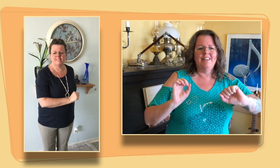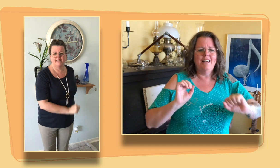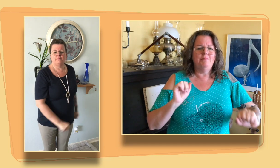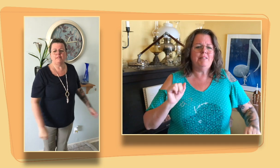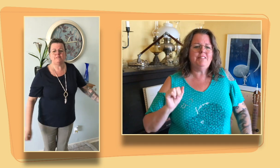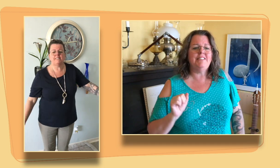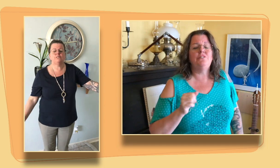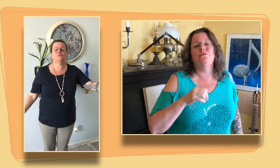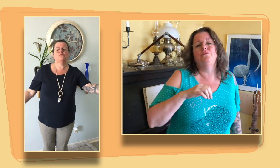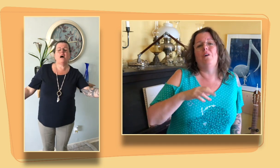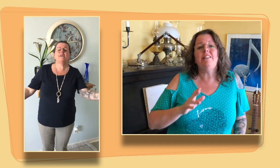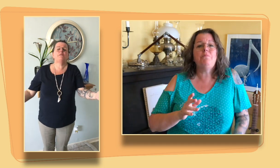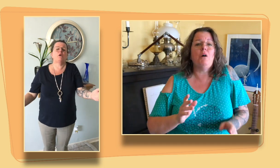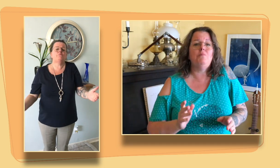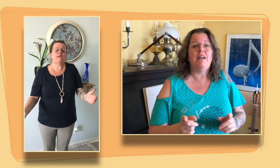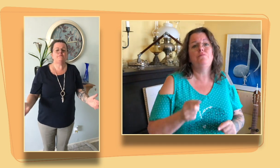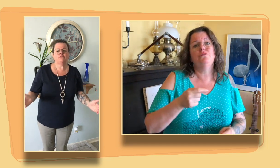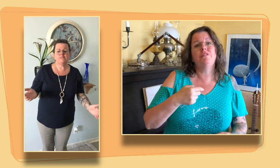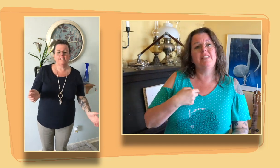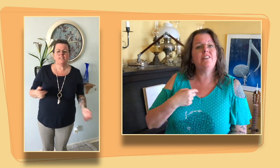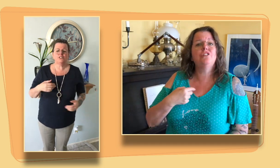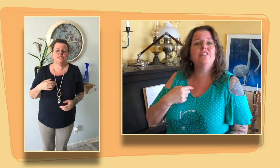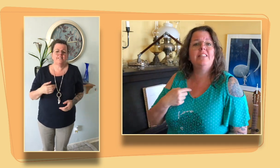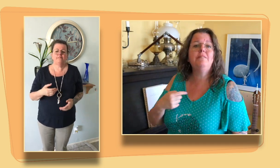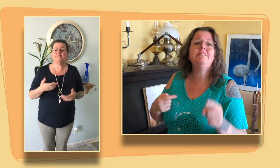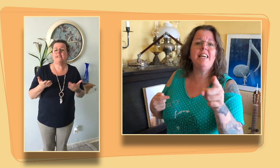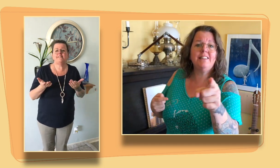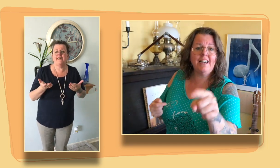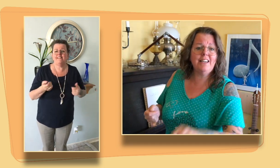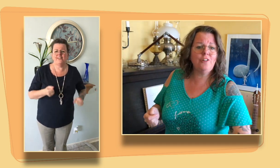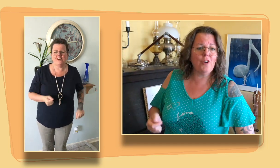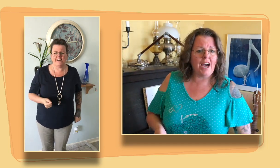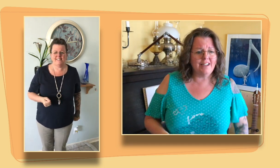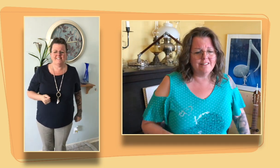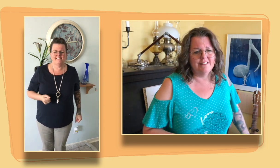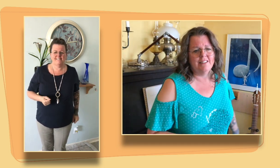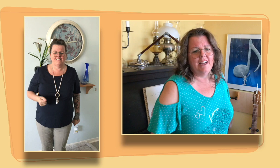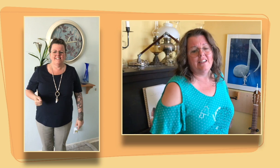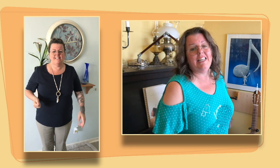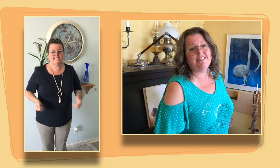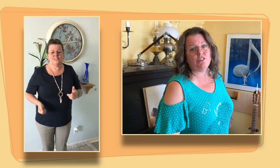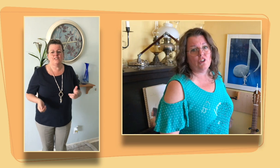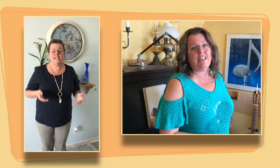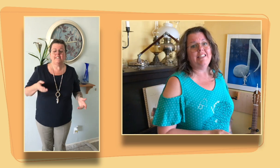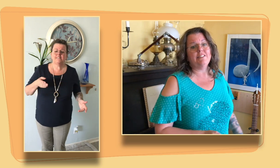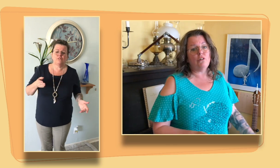doigts. Même si tu as des problèmes, tu sais que je t'aime, ça t'aidera.